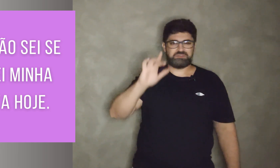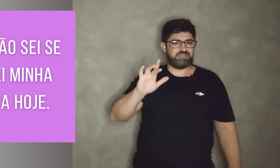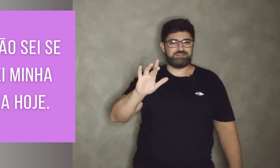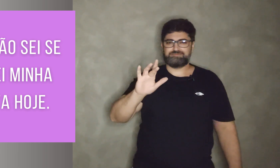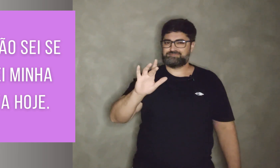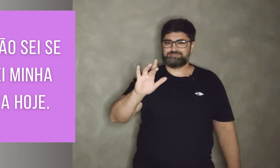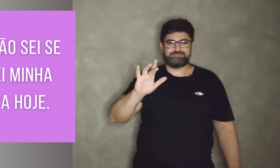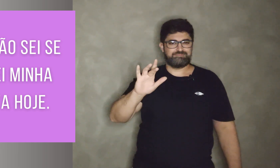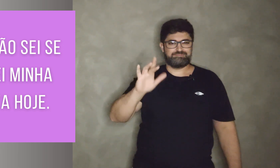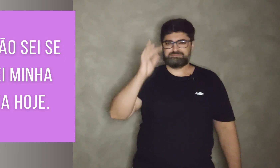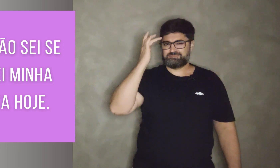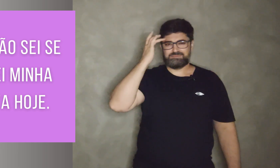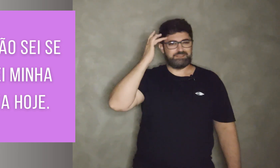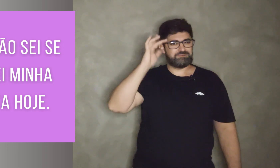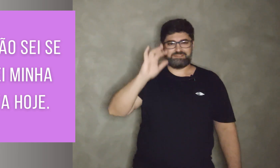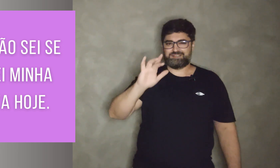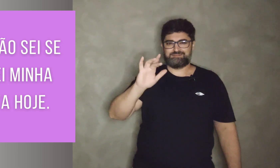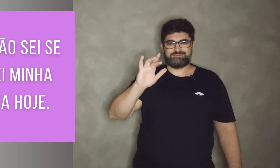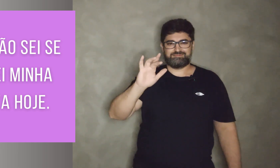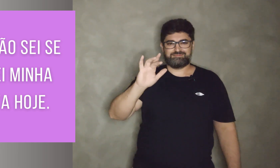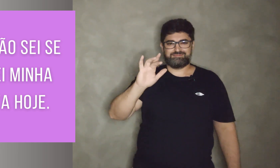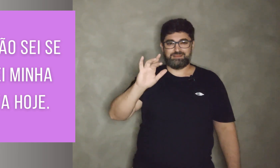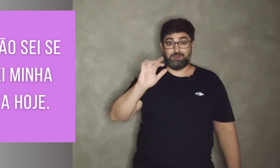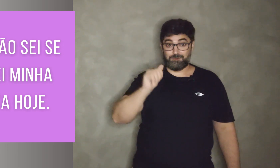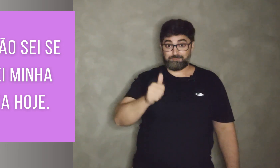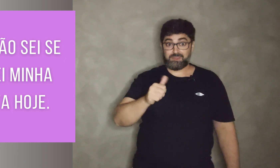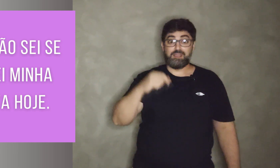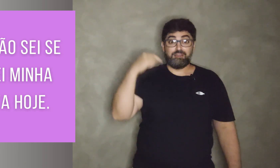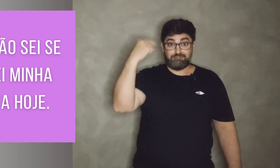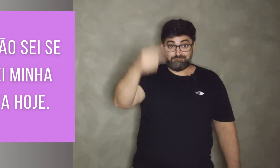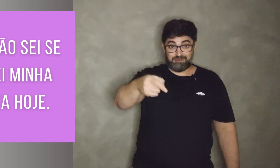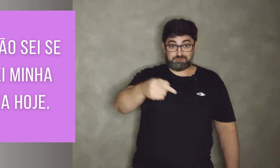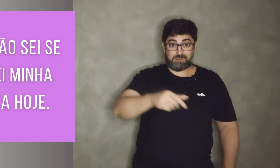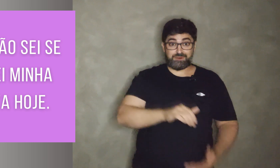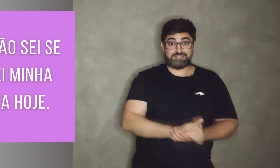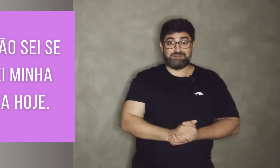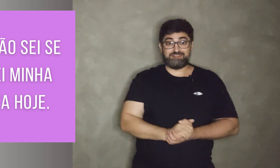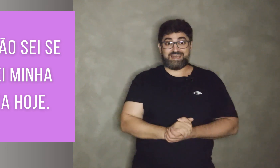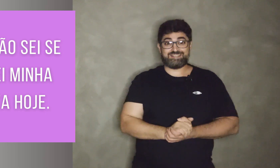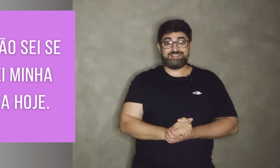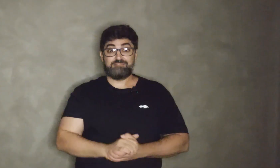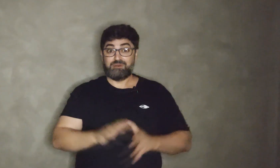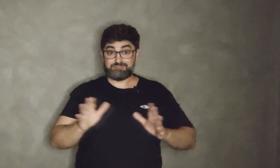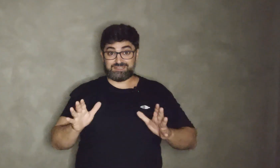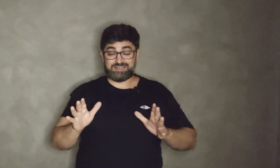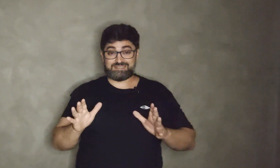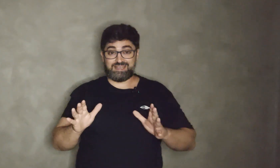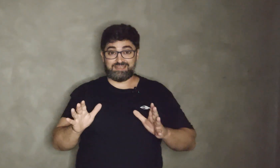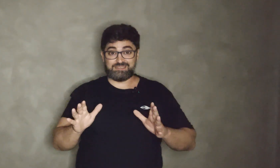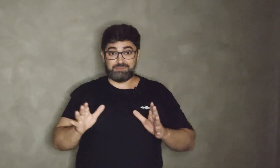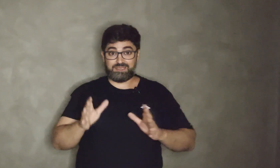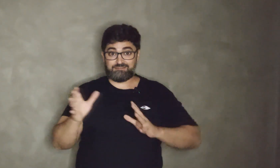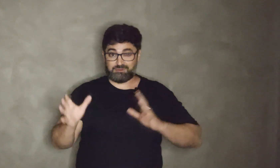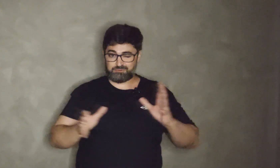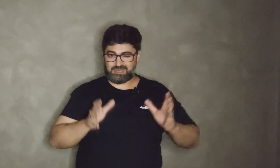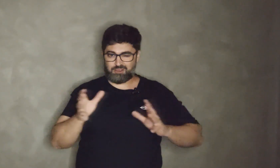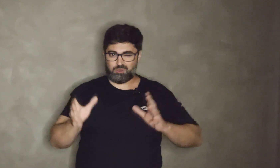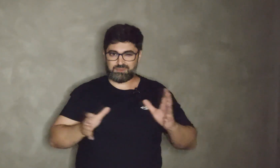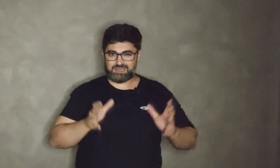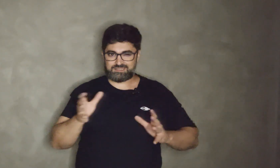sei. Não sei. Tá bom? Vamos para a próxima frase, vamos analisar ela também, vamos olhar como que ela está